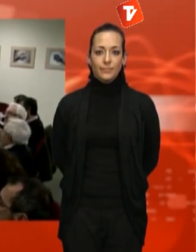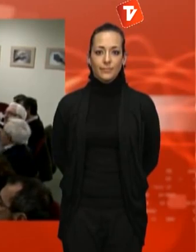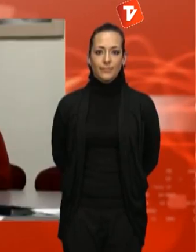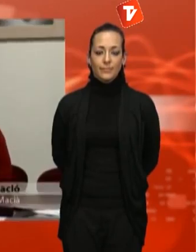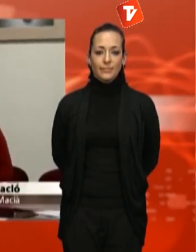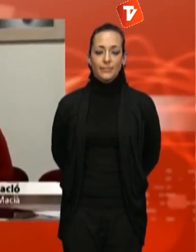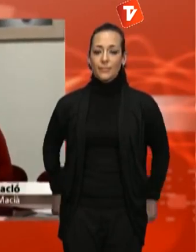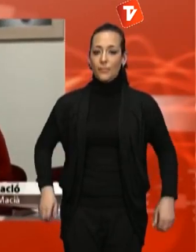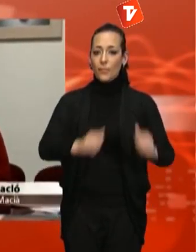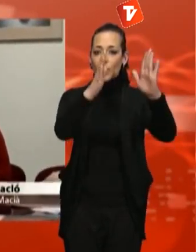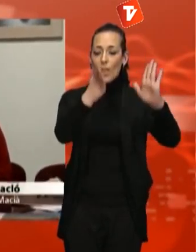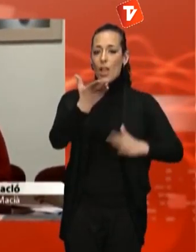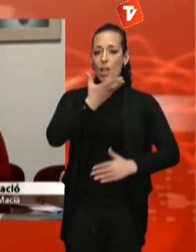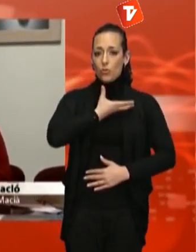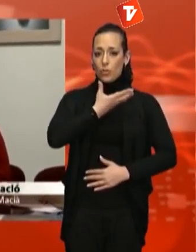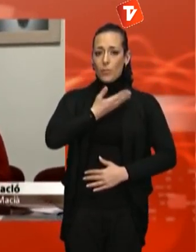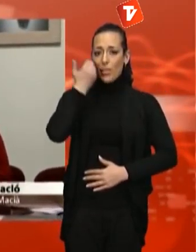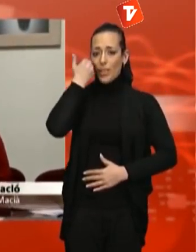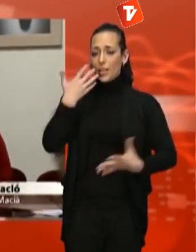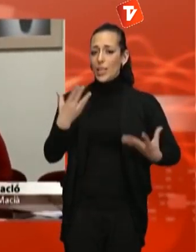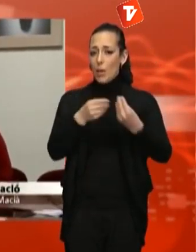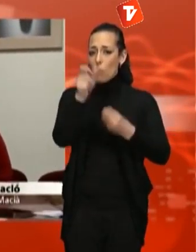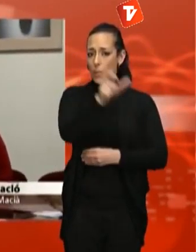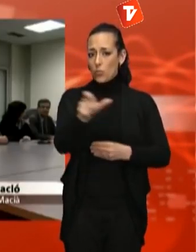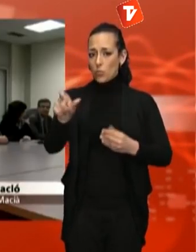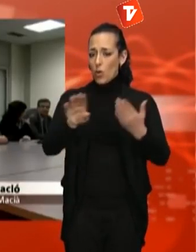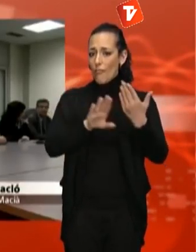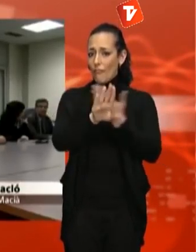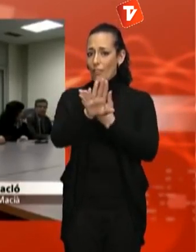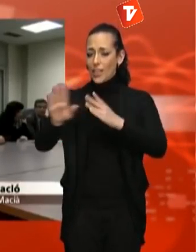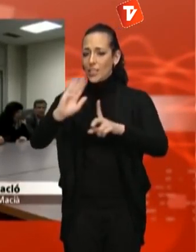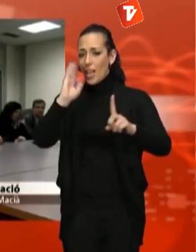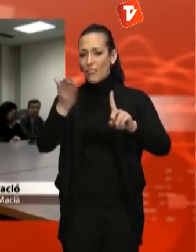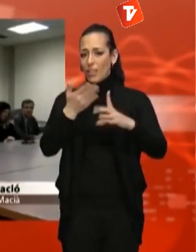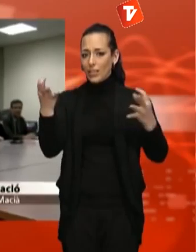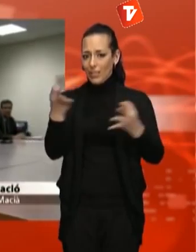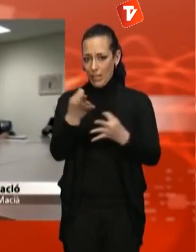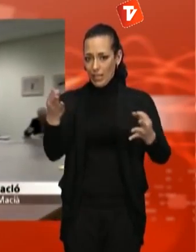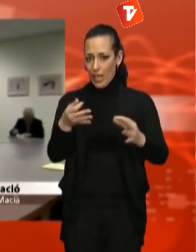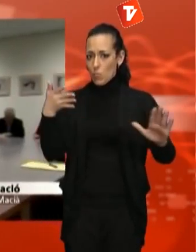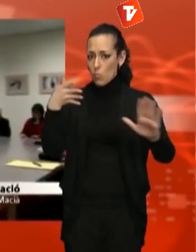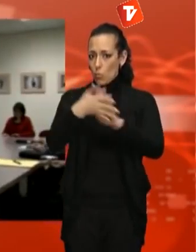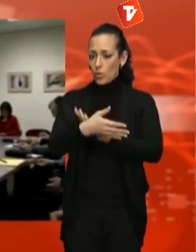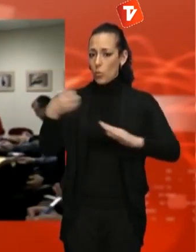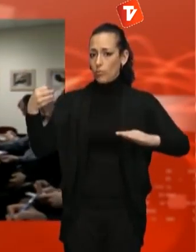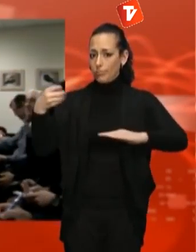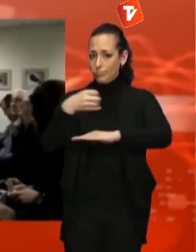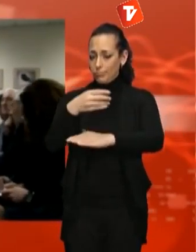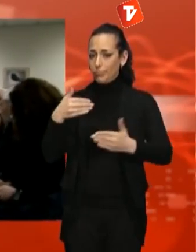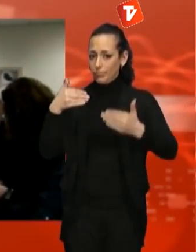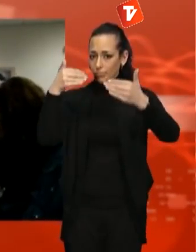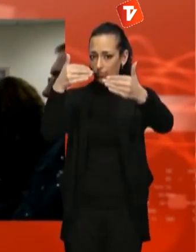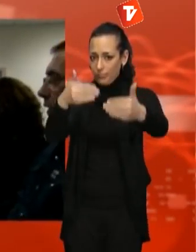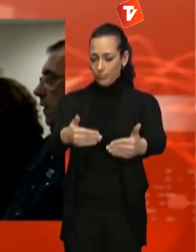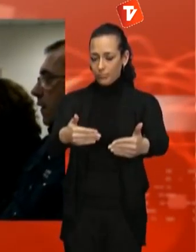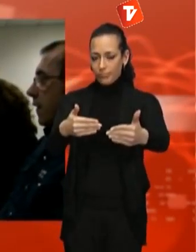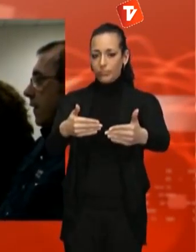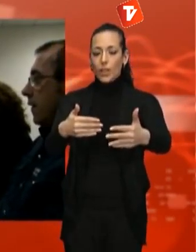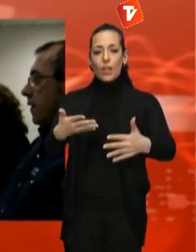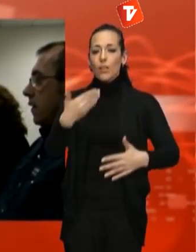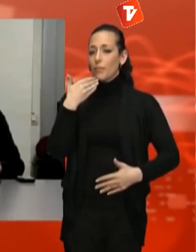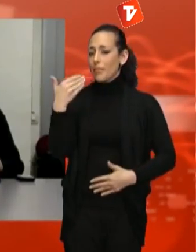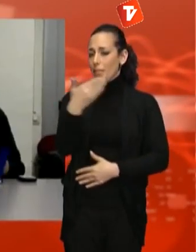L'Ajuntament de Terrassa i els veïns afectats per les obres de perllongament dels ferrocarrils han consensuat una sèrie de demandes a la Generalitat a l'hora d'acabar els treballs.